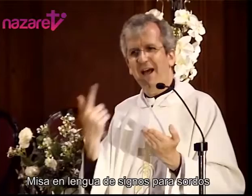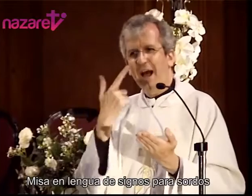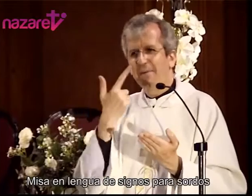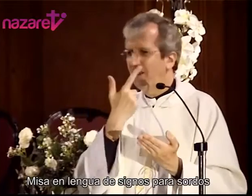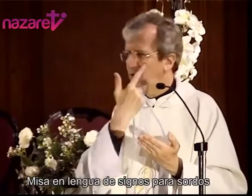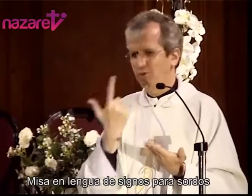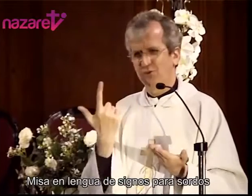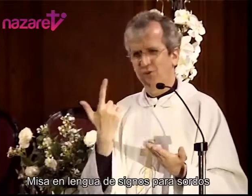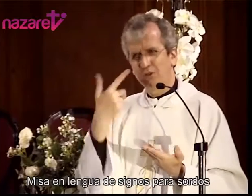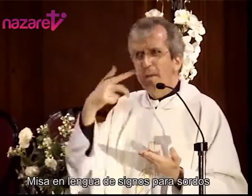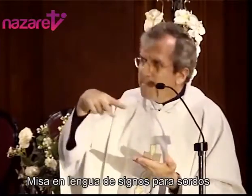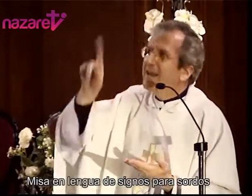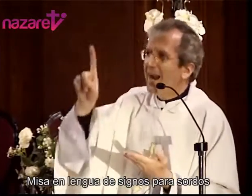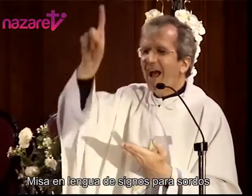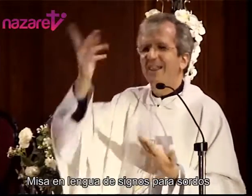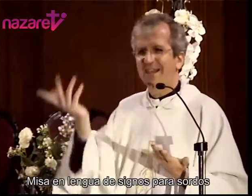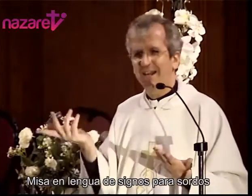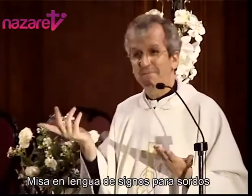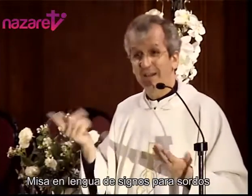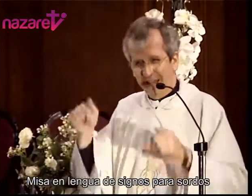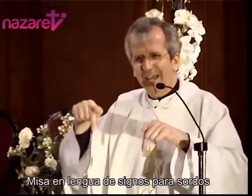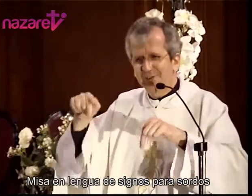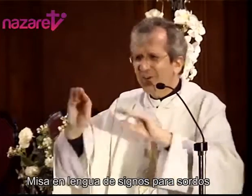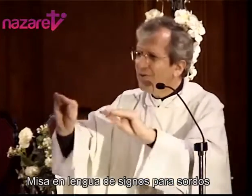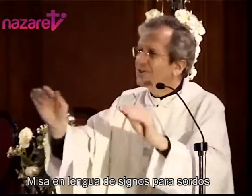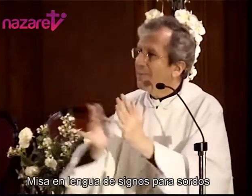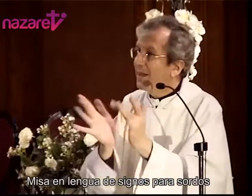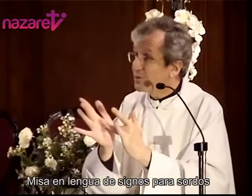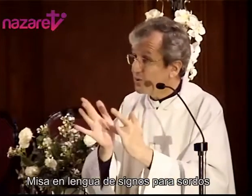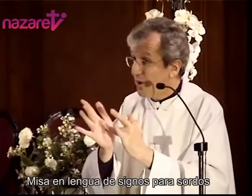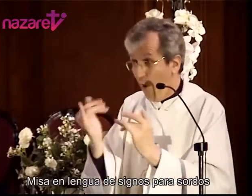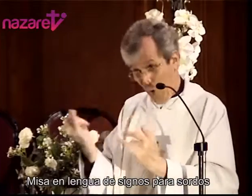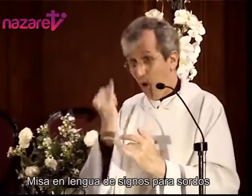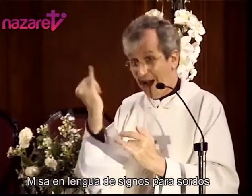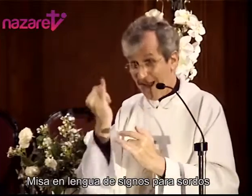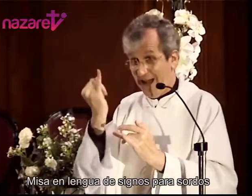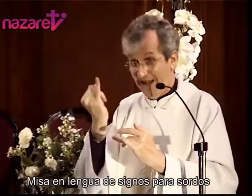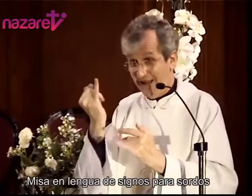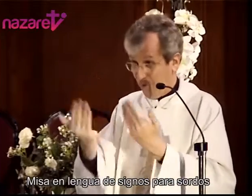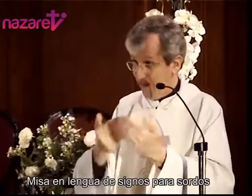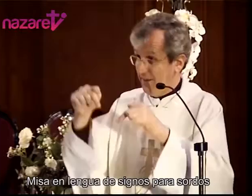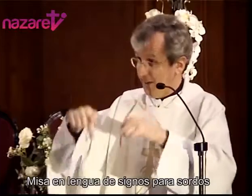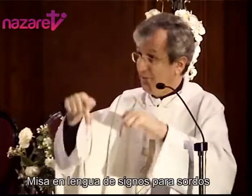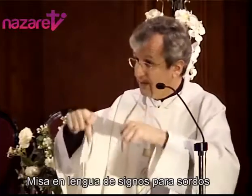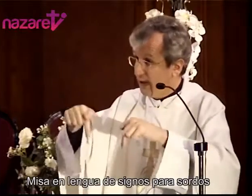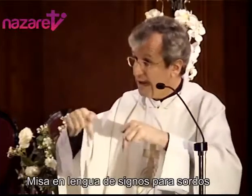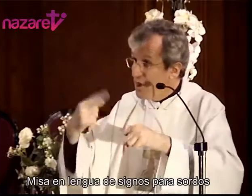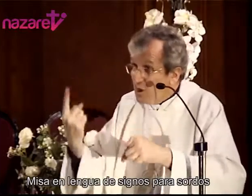abrir nuestros ojos, mirar hacia arriba. Es lo que hoy nos llama Jesús. Ojalá, con la celebración de hoy,